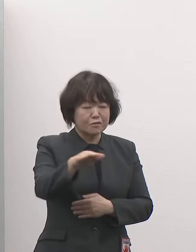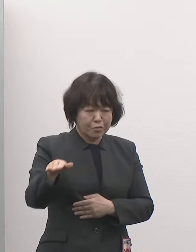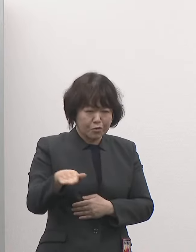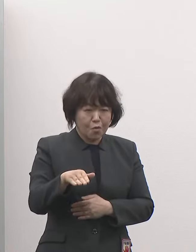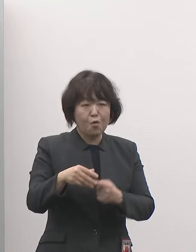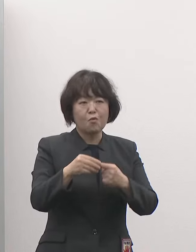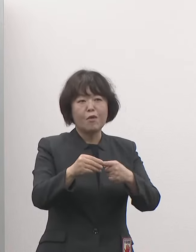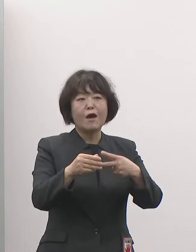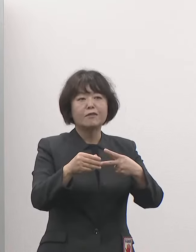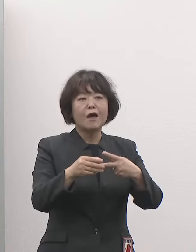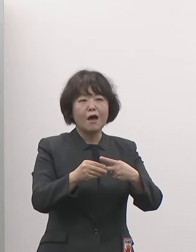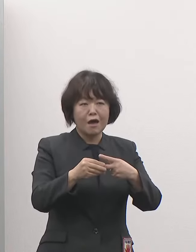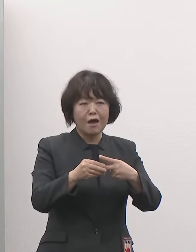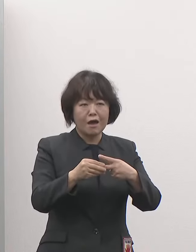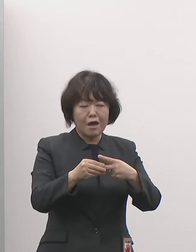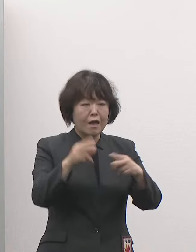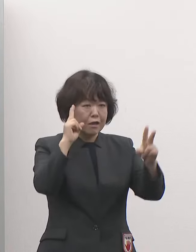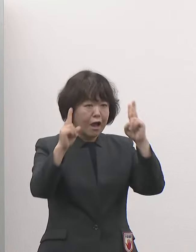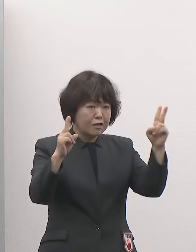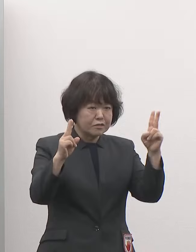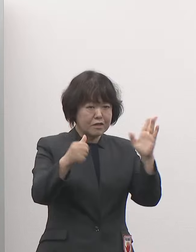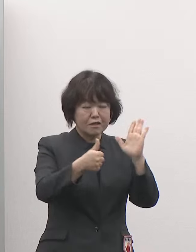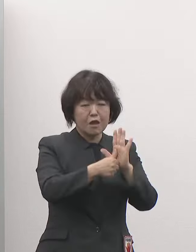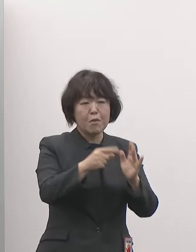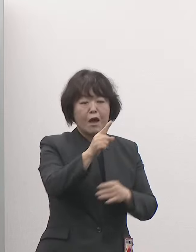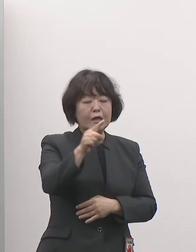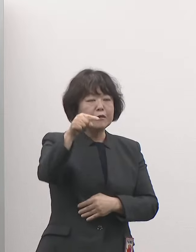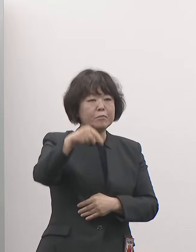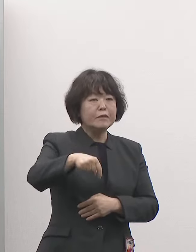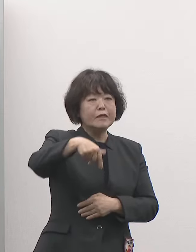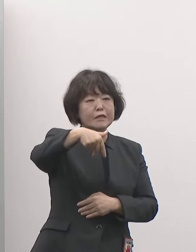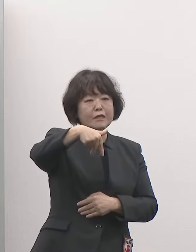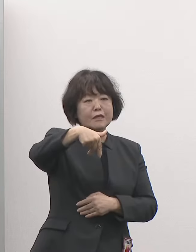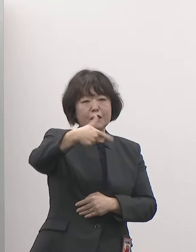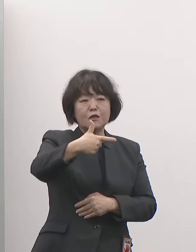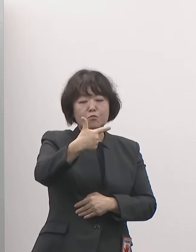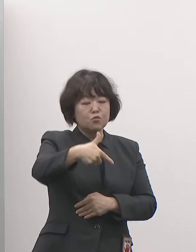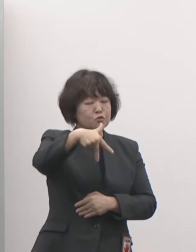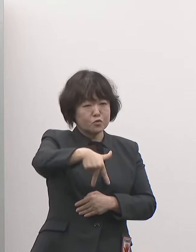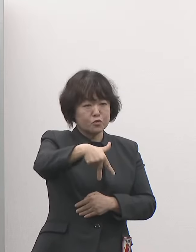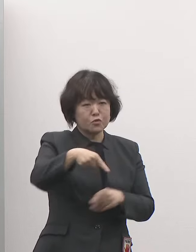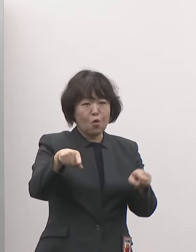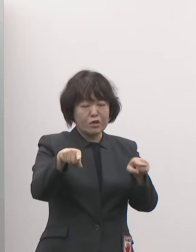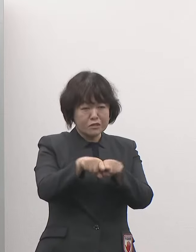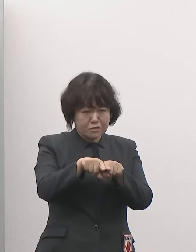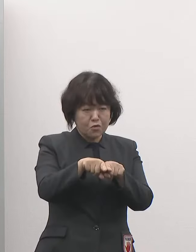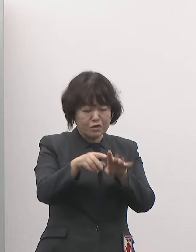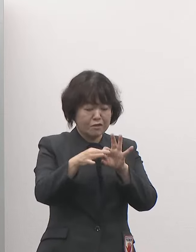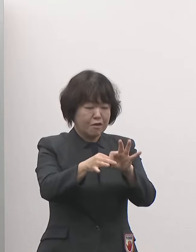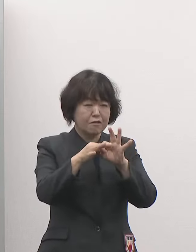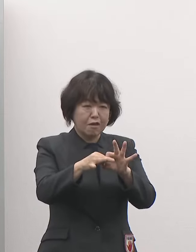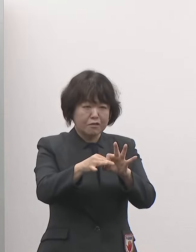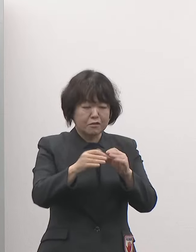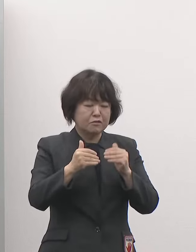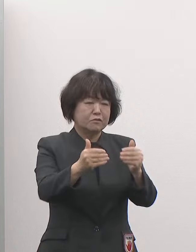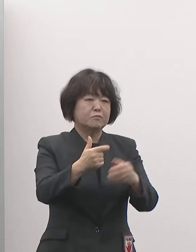ですね、ビームスさんと、連携をしながらです、取り組みを進めていきたいと思います。ここでしっかり